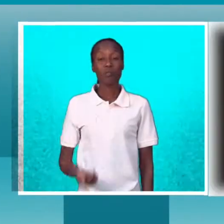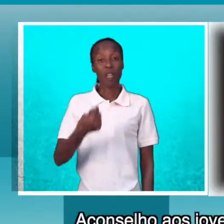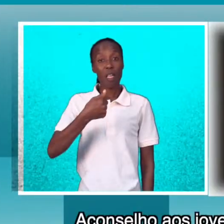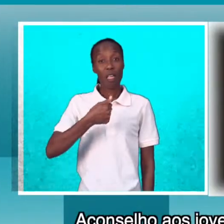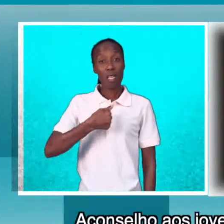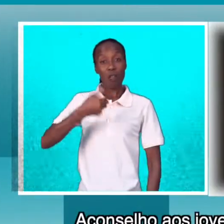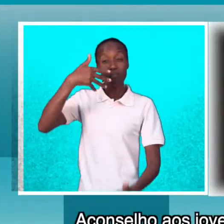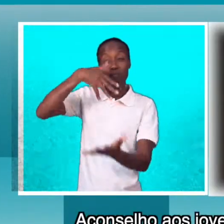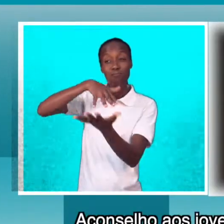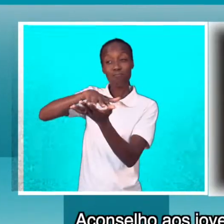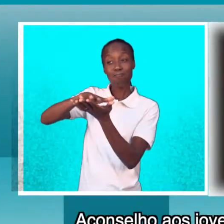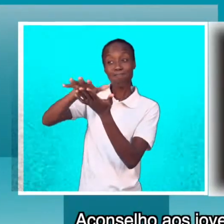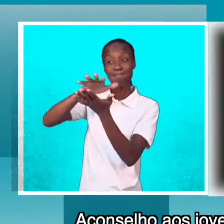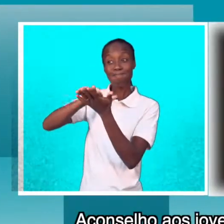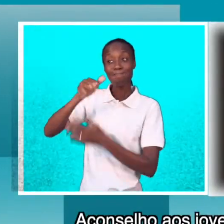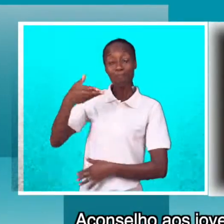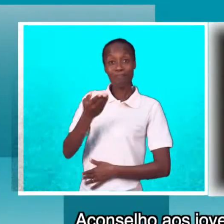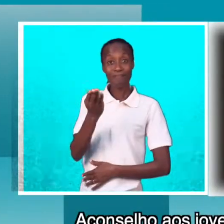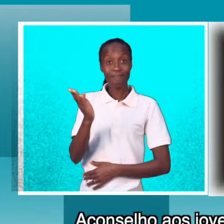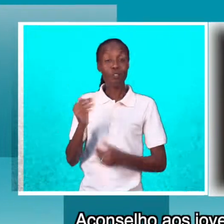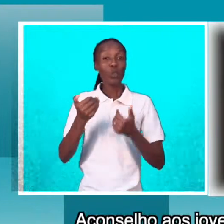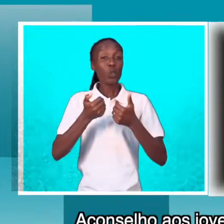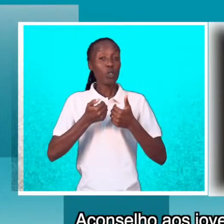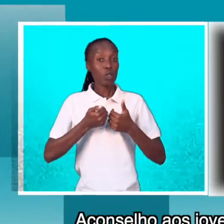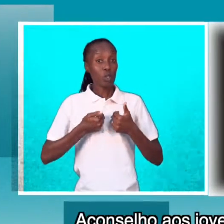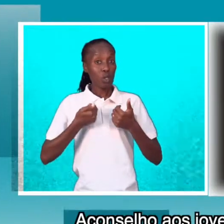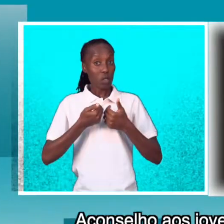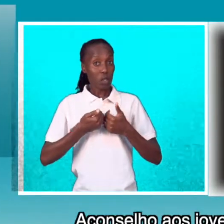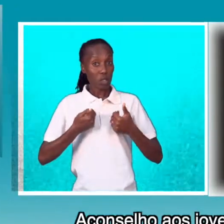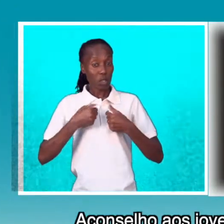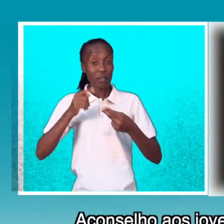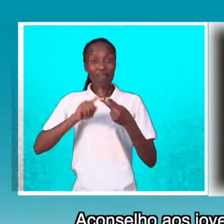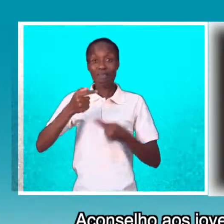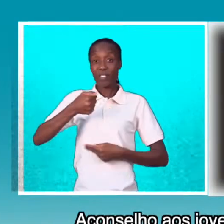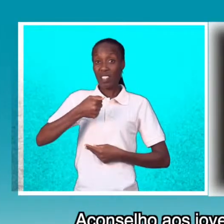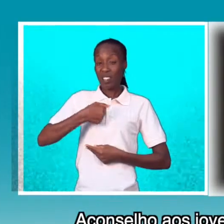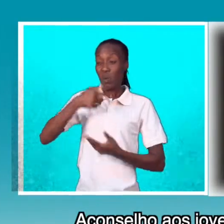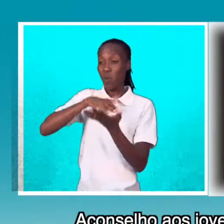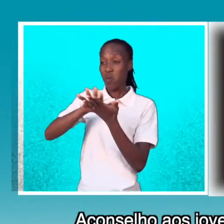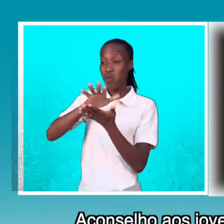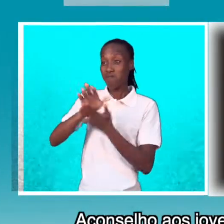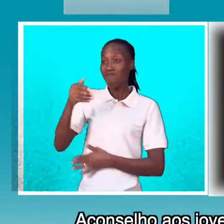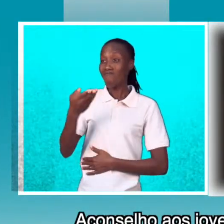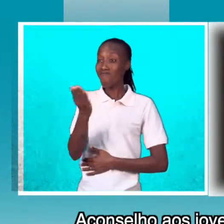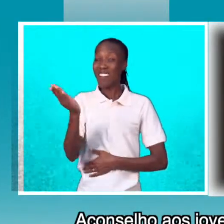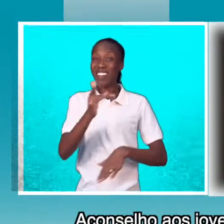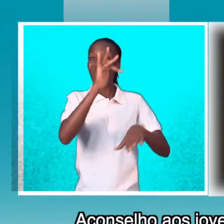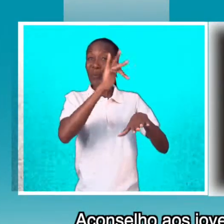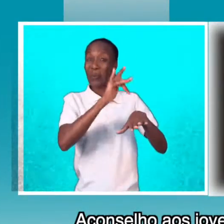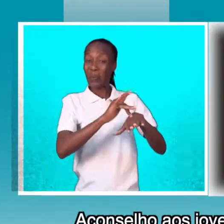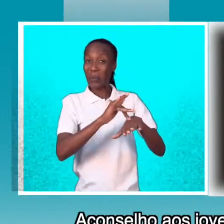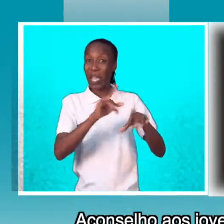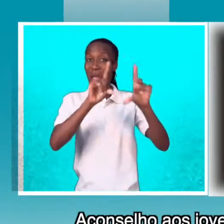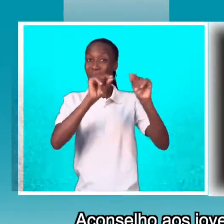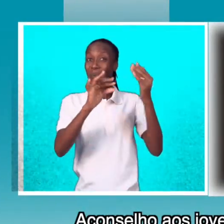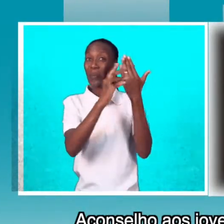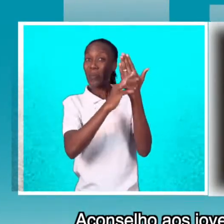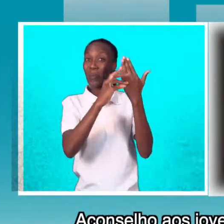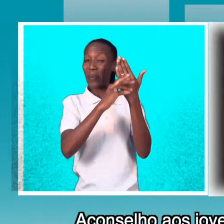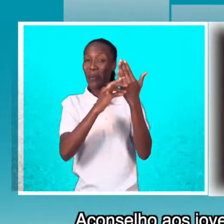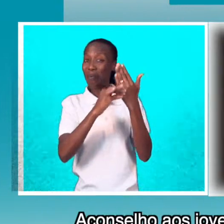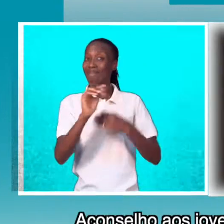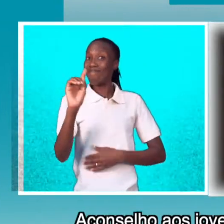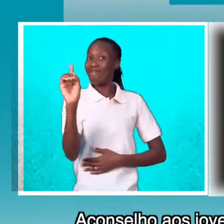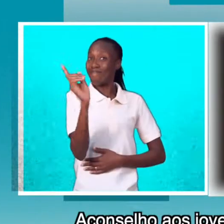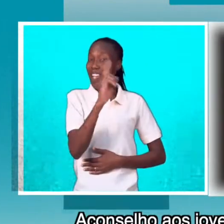Eu aconselho, né, os jovens de hoje, eu aconselho que eles não entrem nesse mundo porque não é